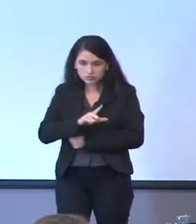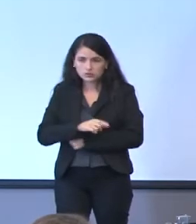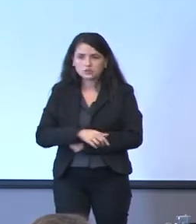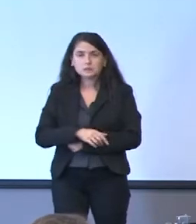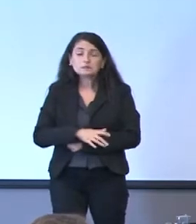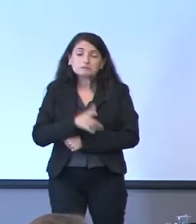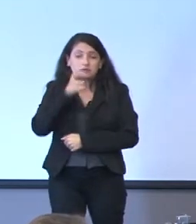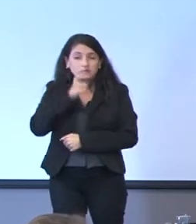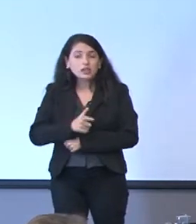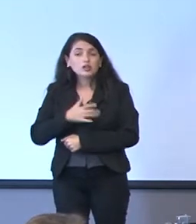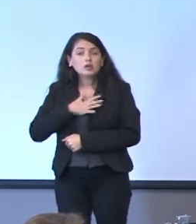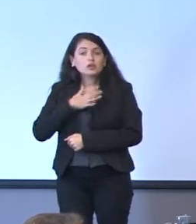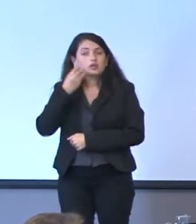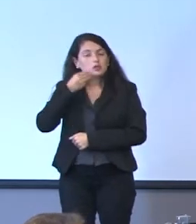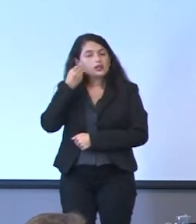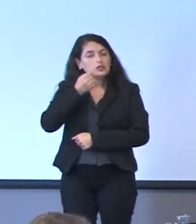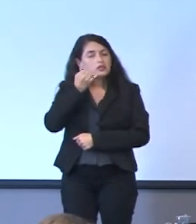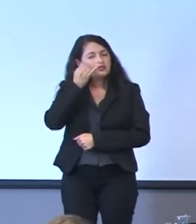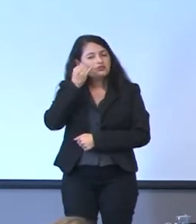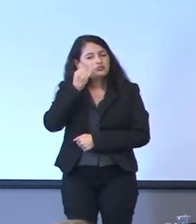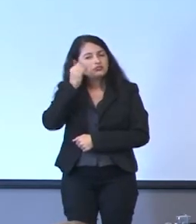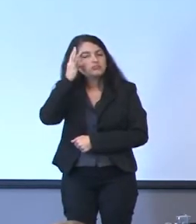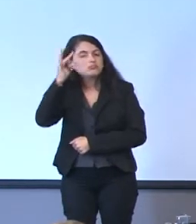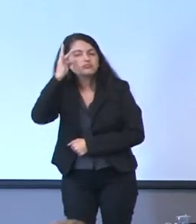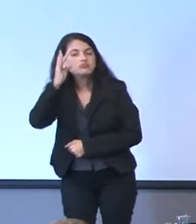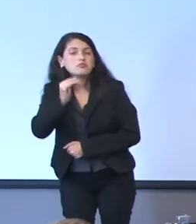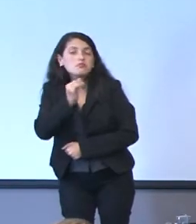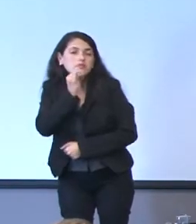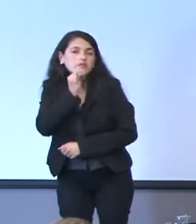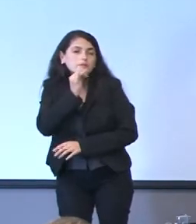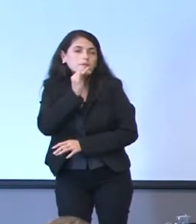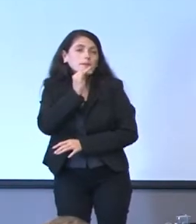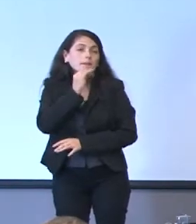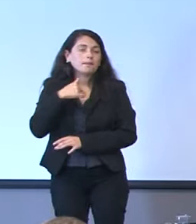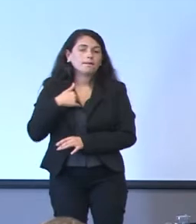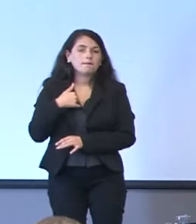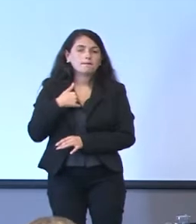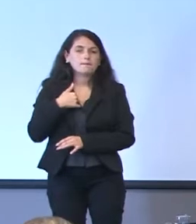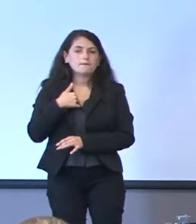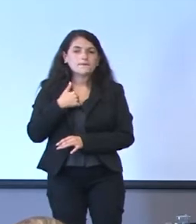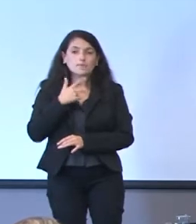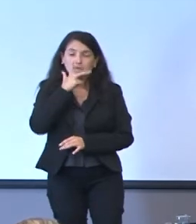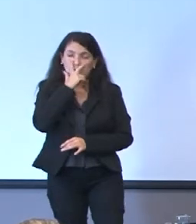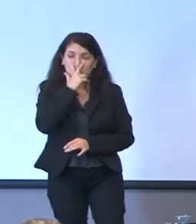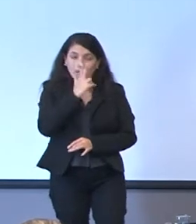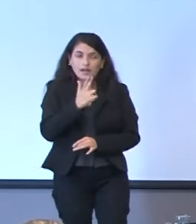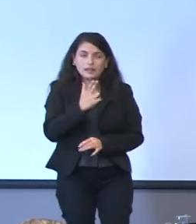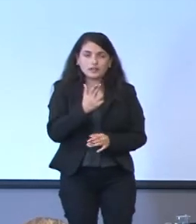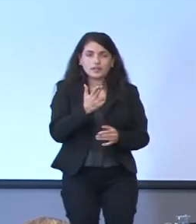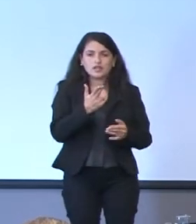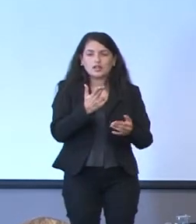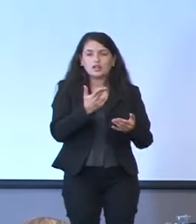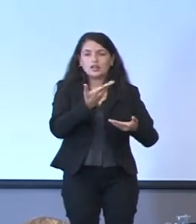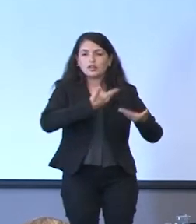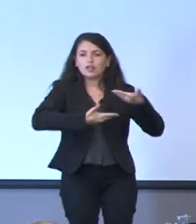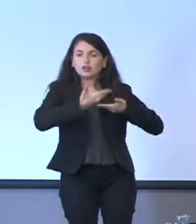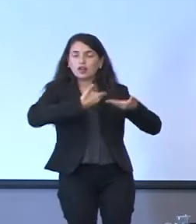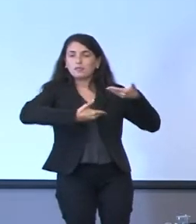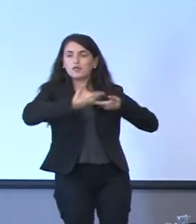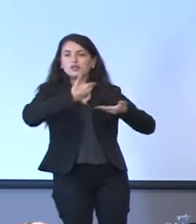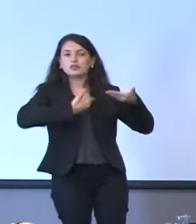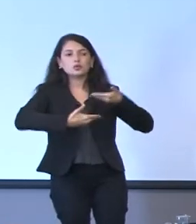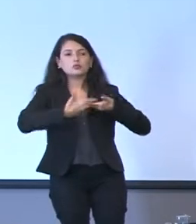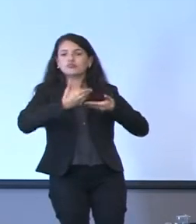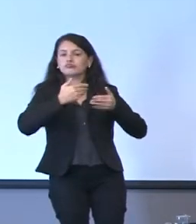essa experiência, porque, se a gente for pensar, eu tive um tratamento desigual para que eu pudesse